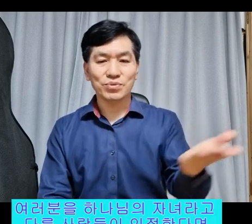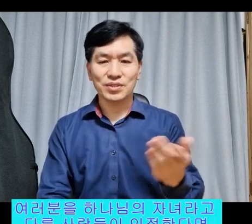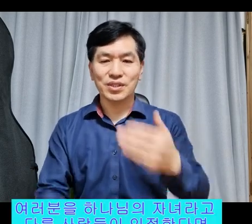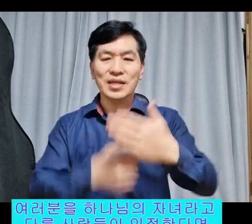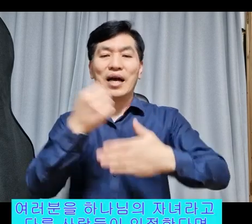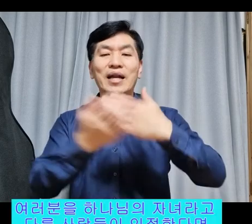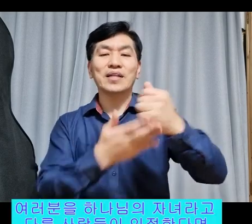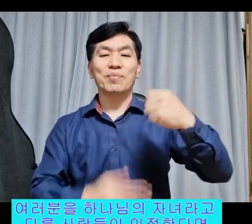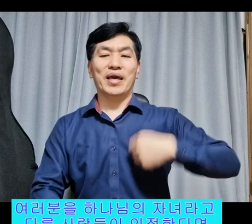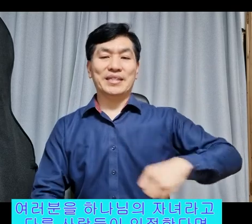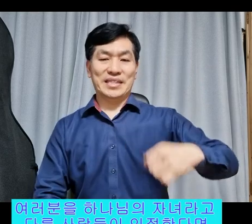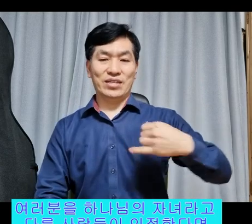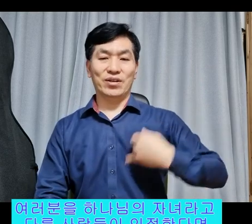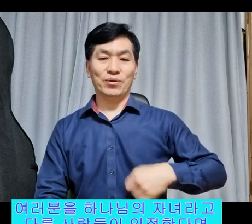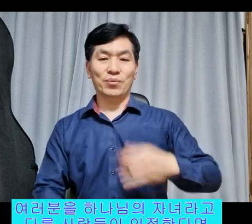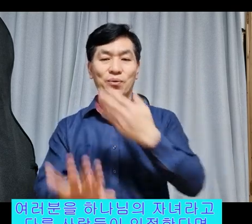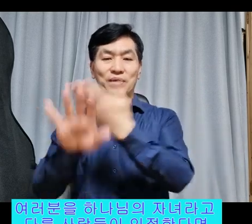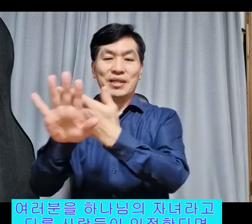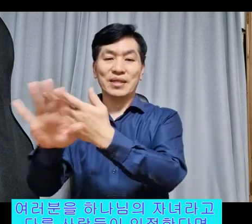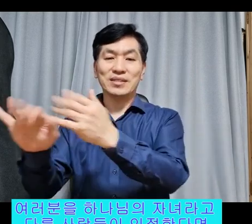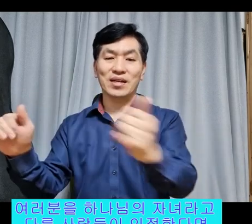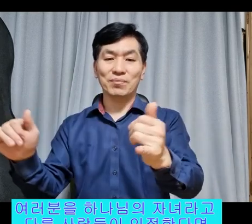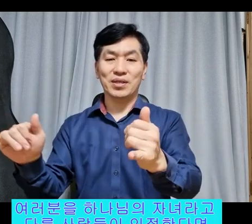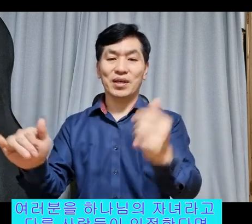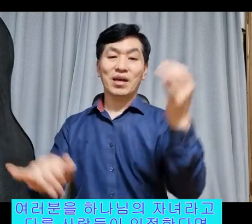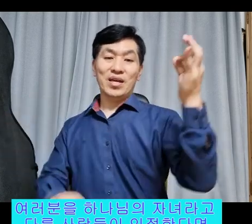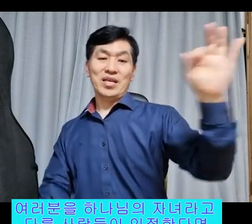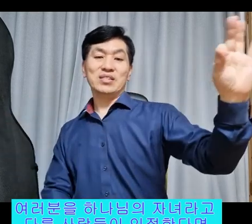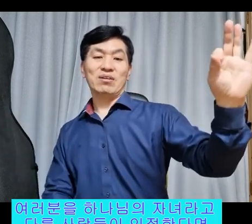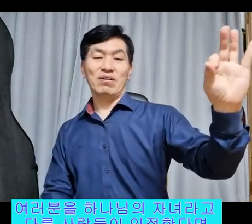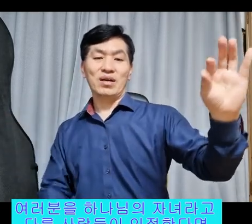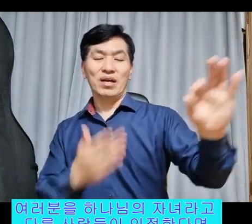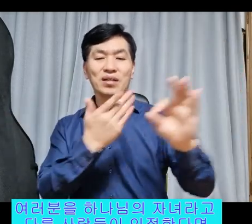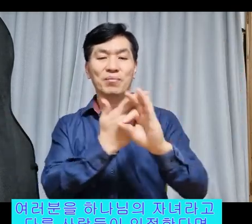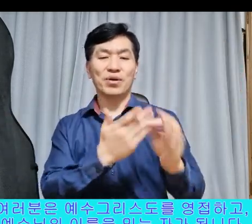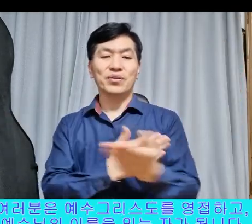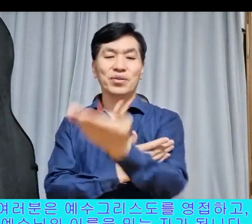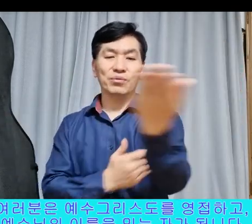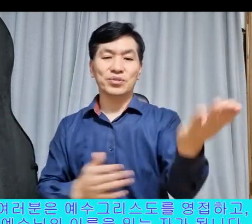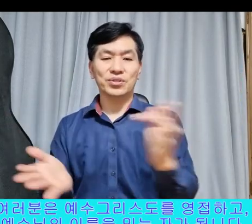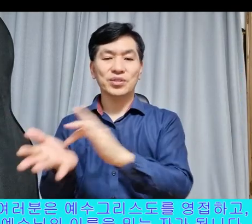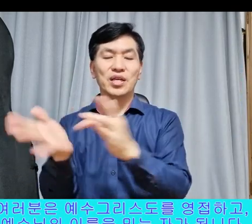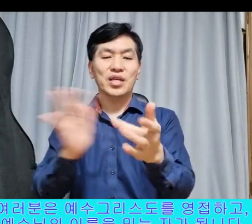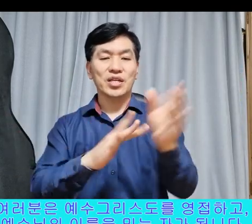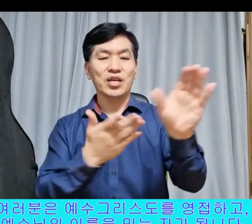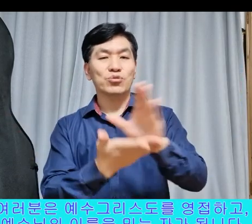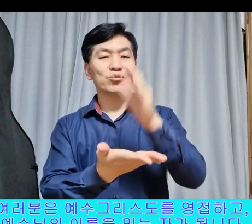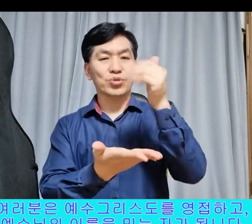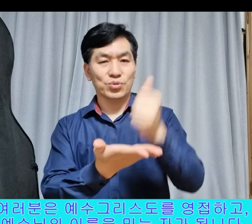여러분을 하나님의 자녀라고 다른 사람이 인정한다면 여러분들은 예수